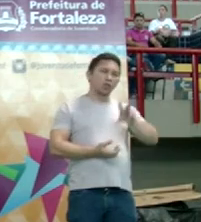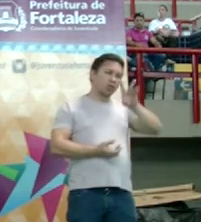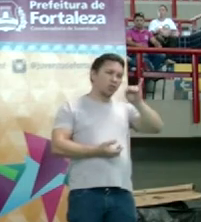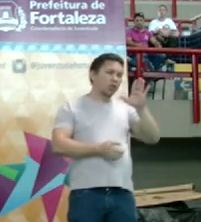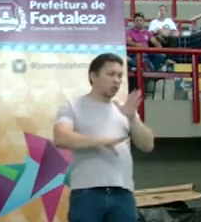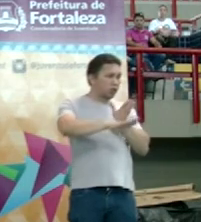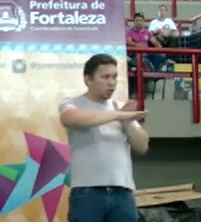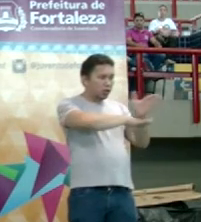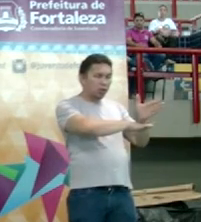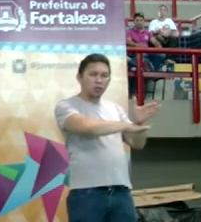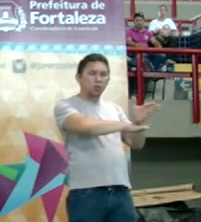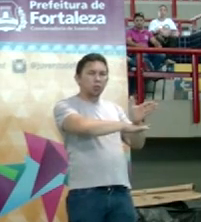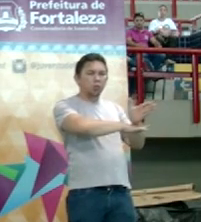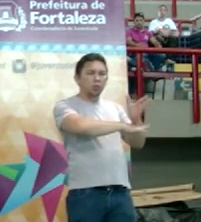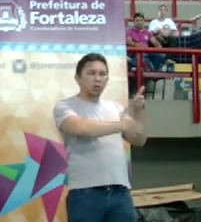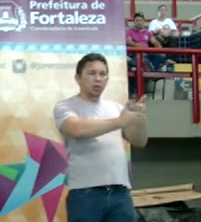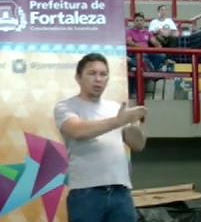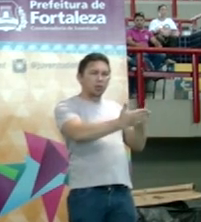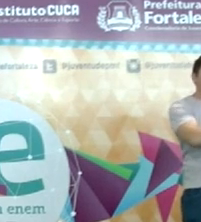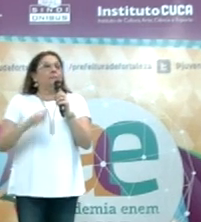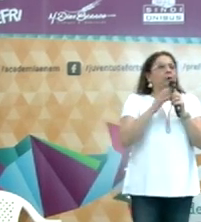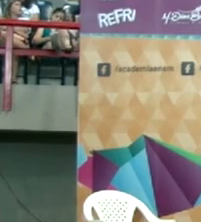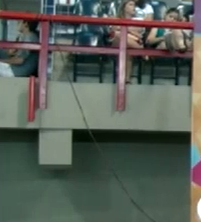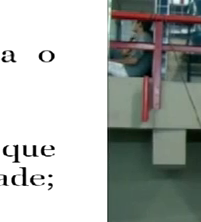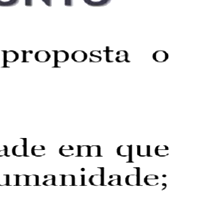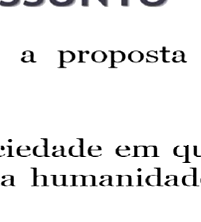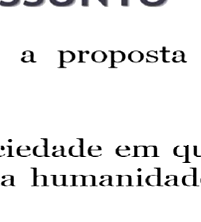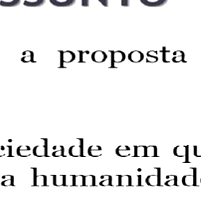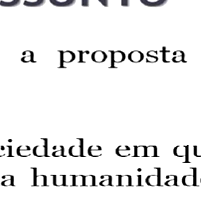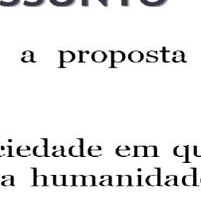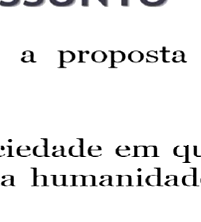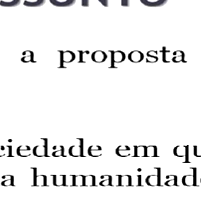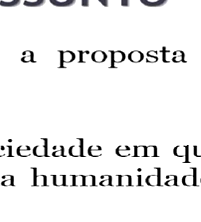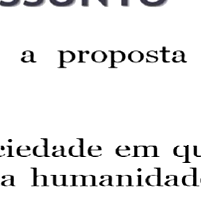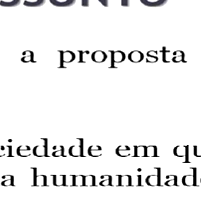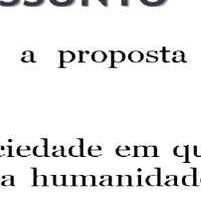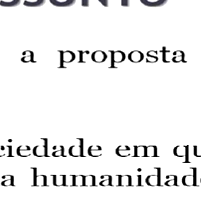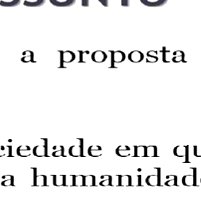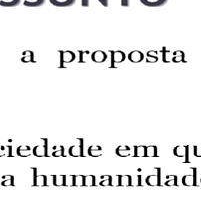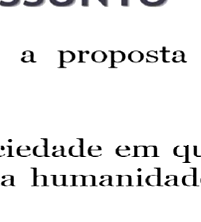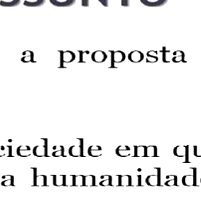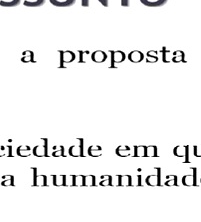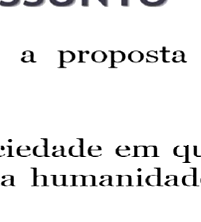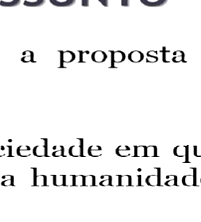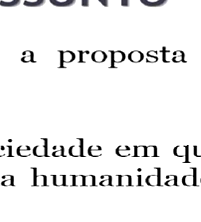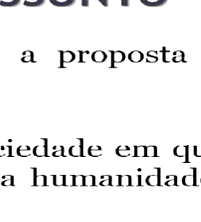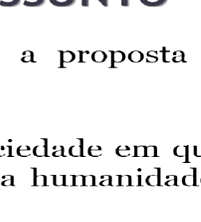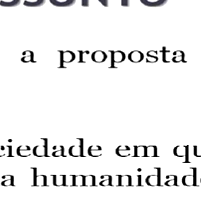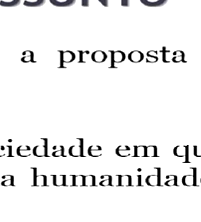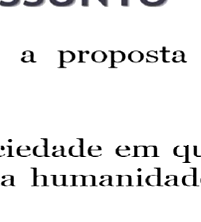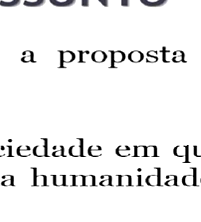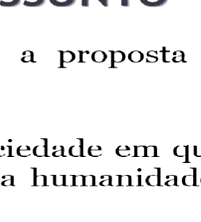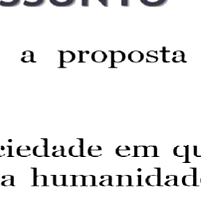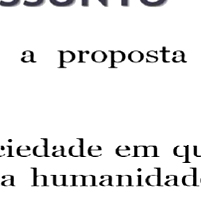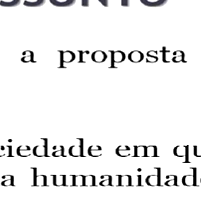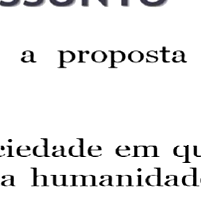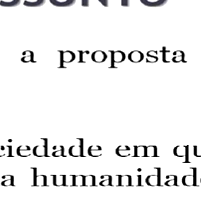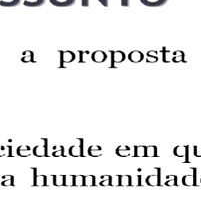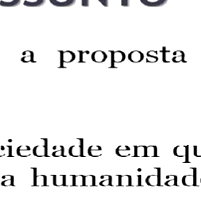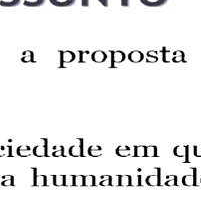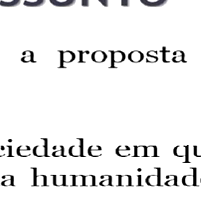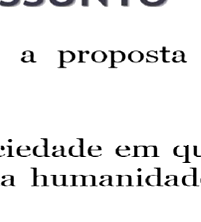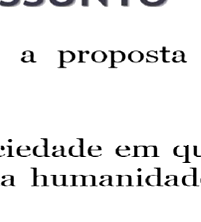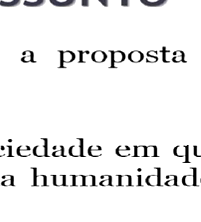do Enem, o dia da redação em outubro. E é importante que você saiba, se o tema é a maioridade penal no